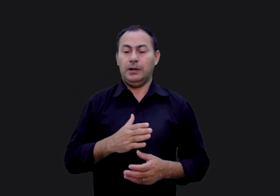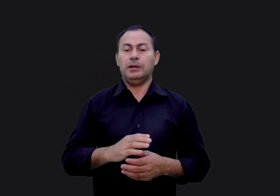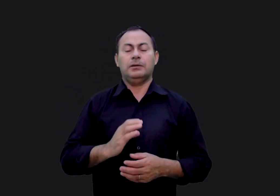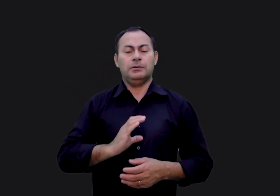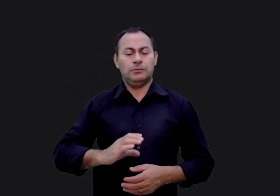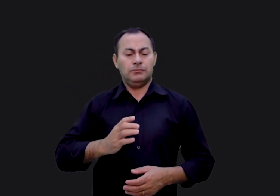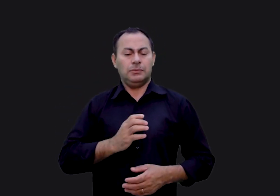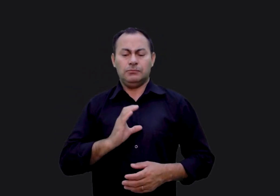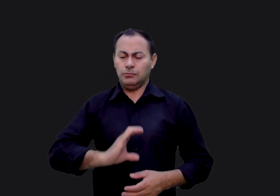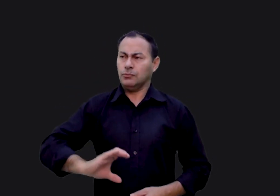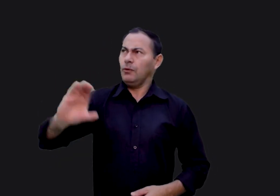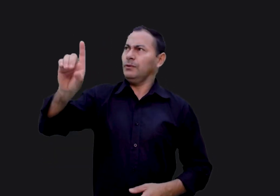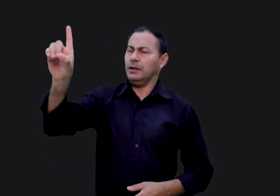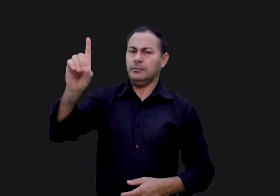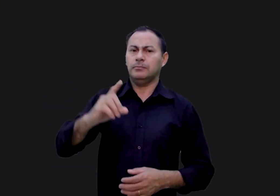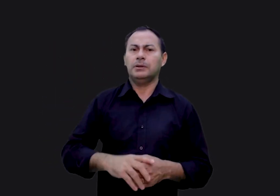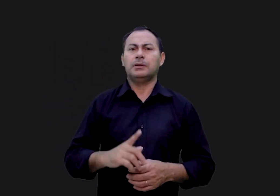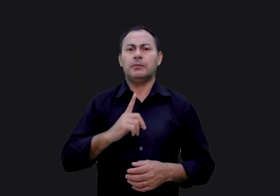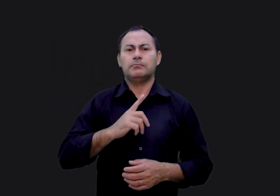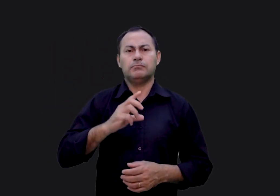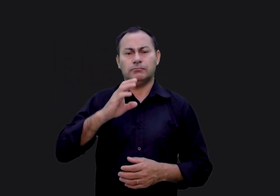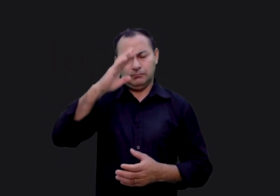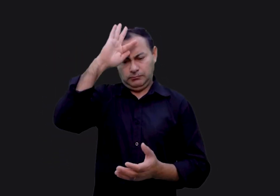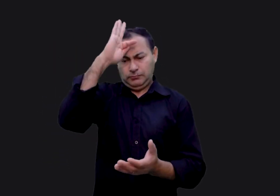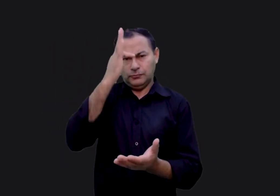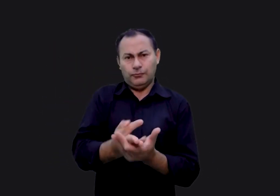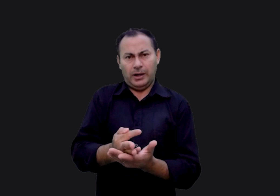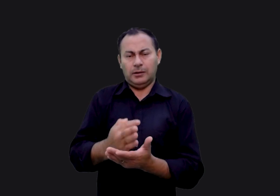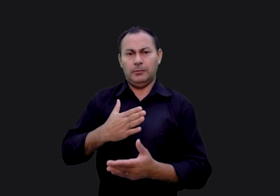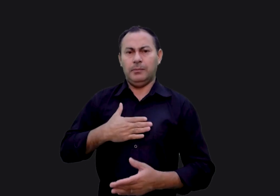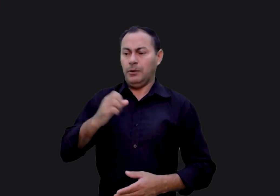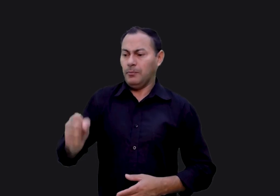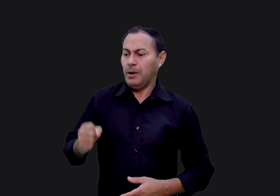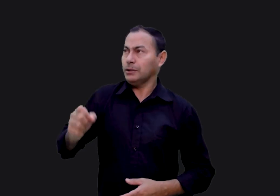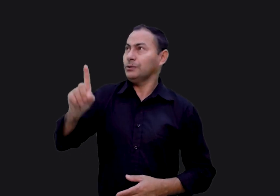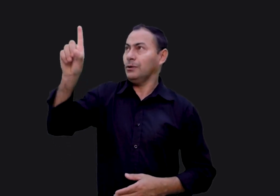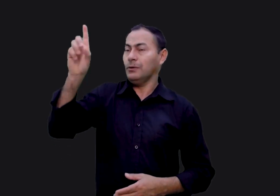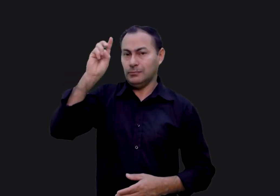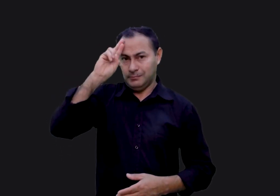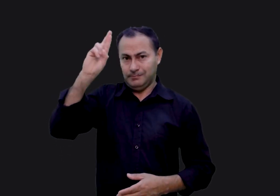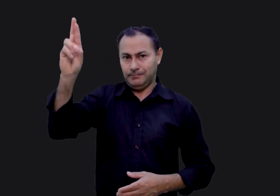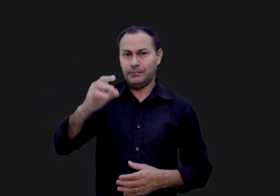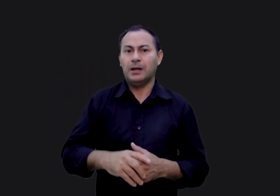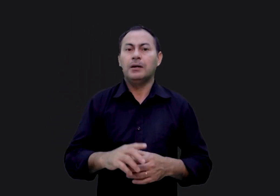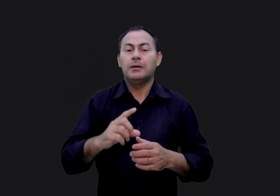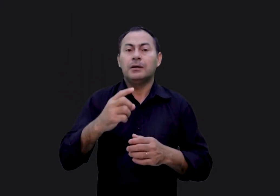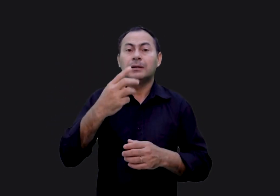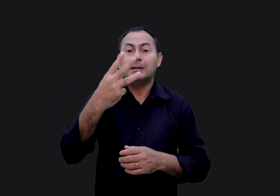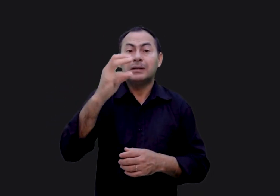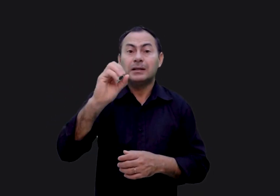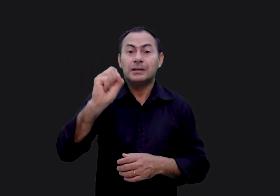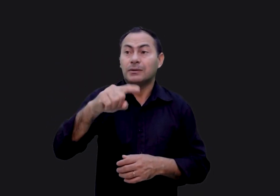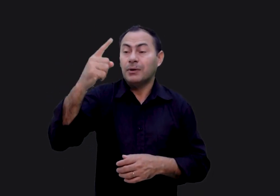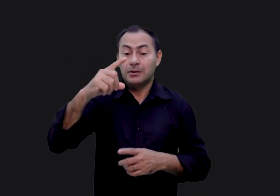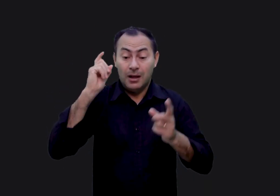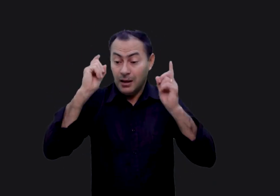no meu pastor. Pensamos isso e daqui a 30 segundos já estamos preocupados. Como resultado dessa